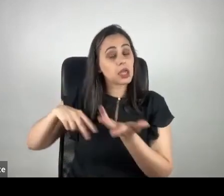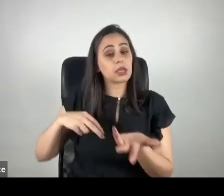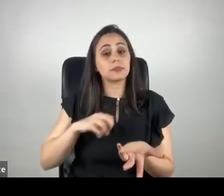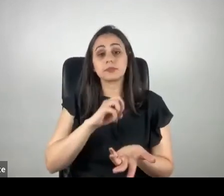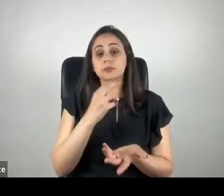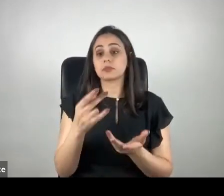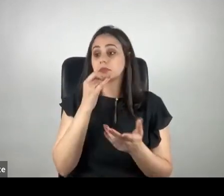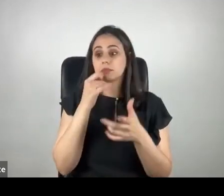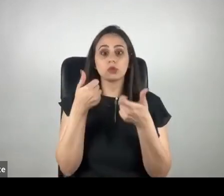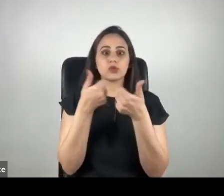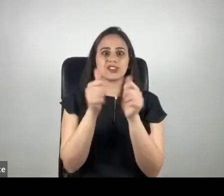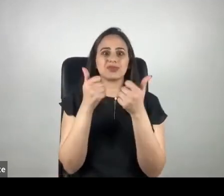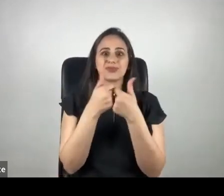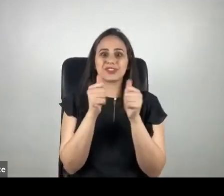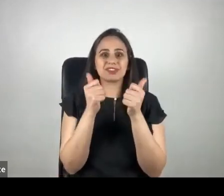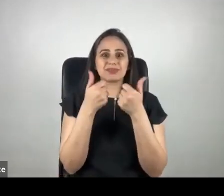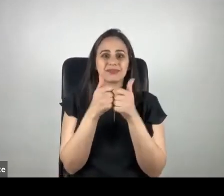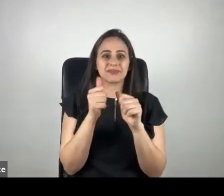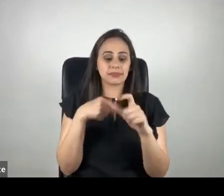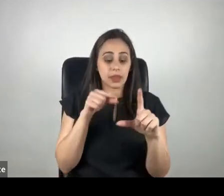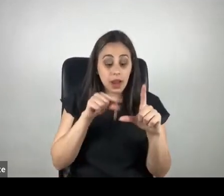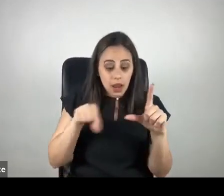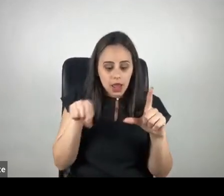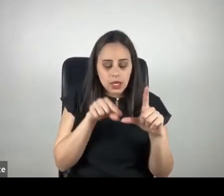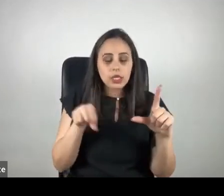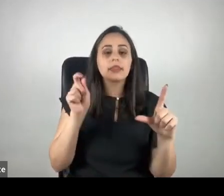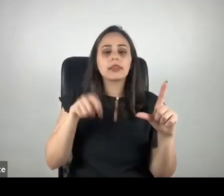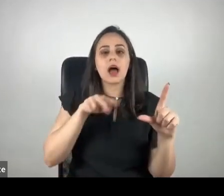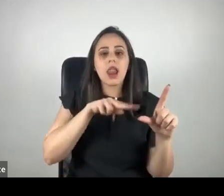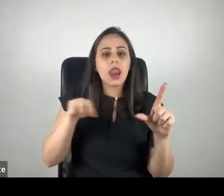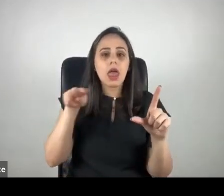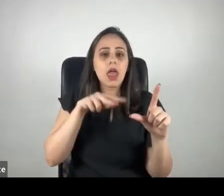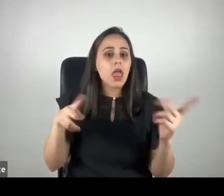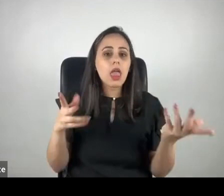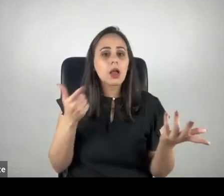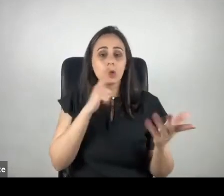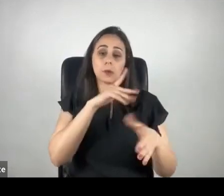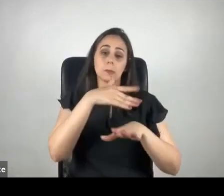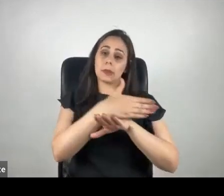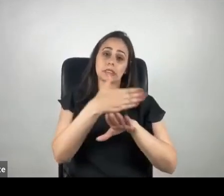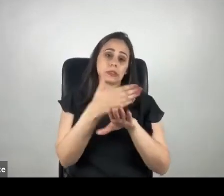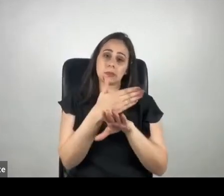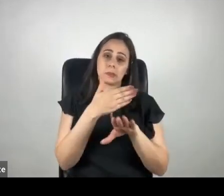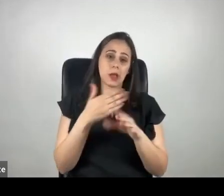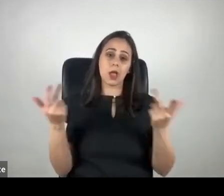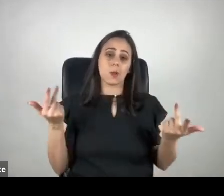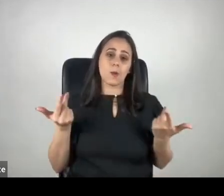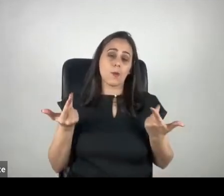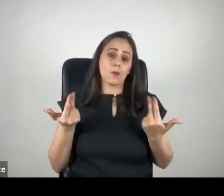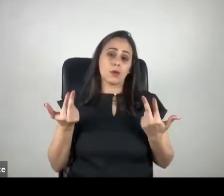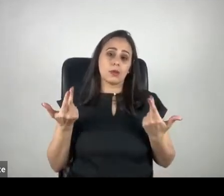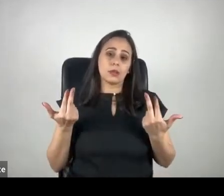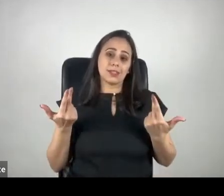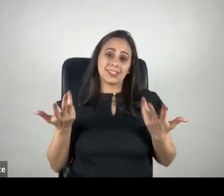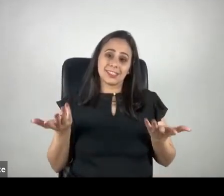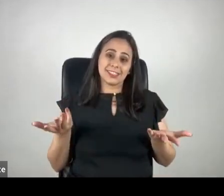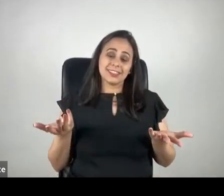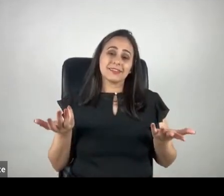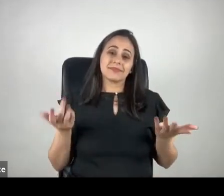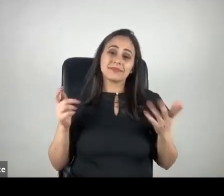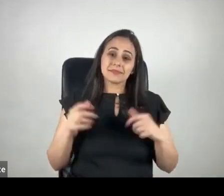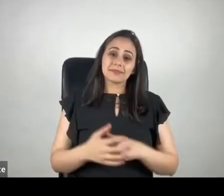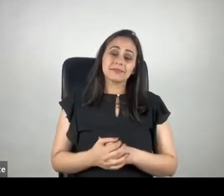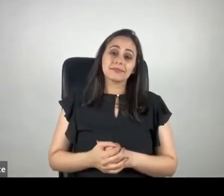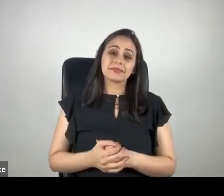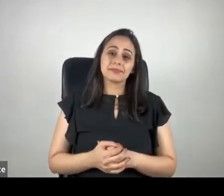num ônibus, por exemplo, com legenda, vocês vão conseguir participar com a mesma... Aquela legenda ainda está sendo melhorada. Vocês